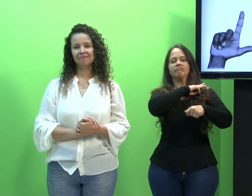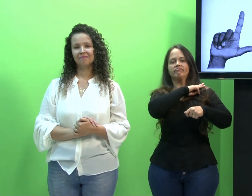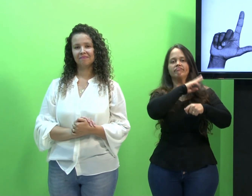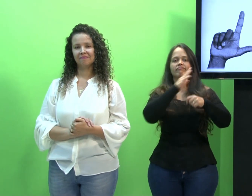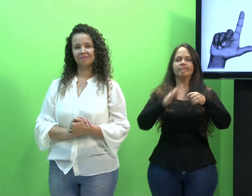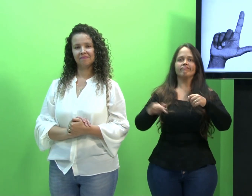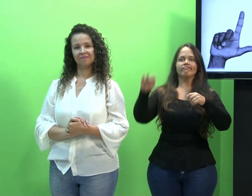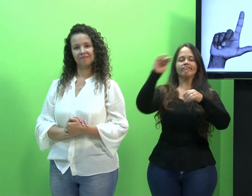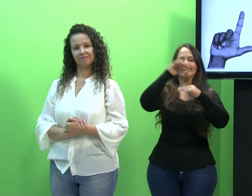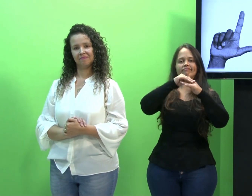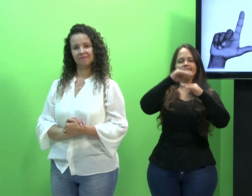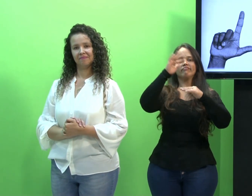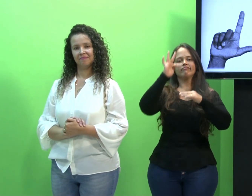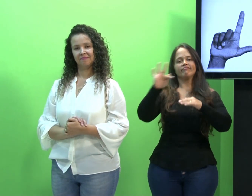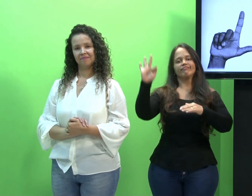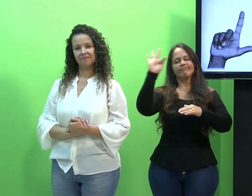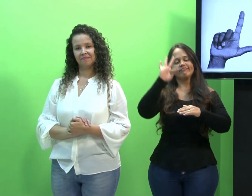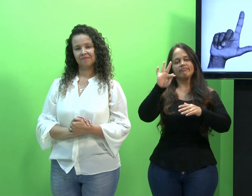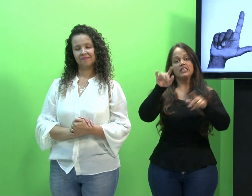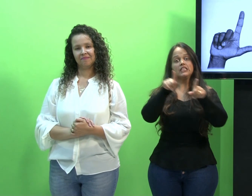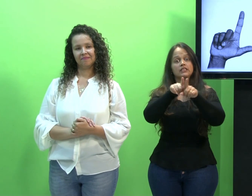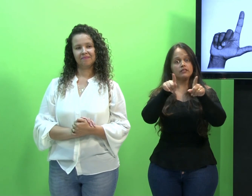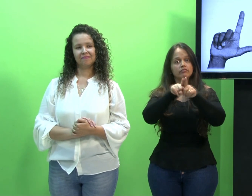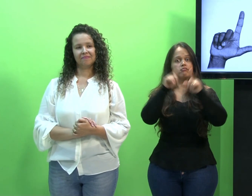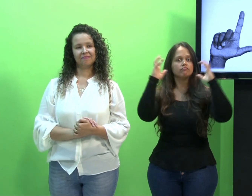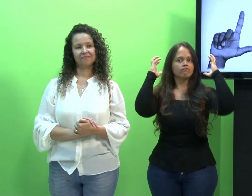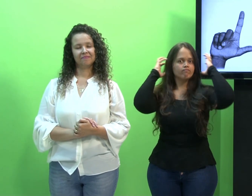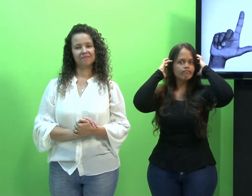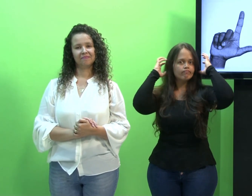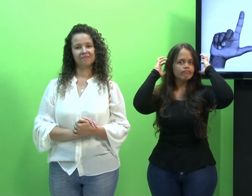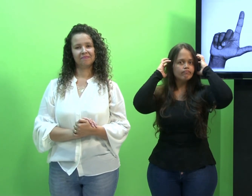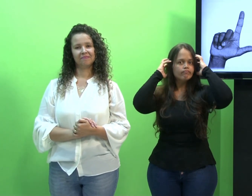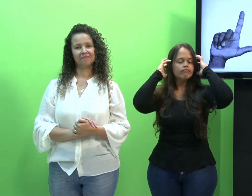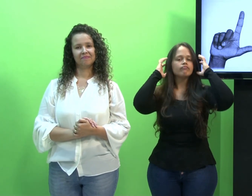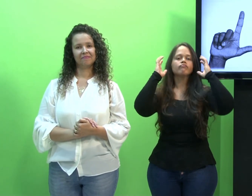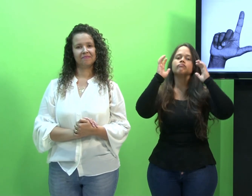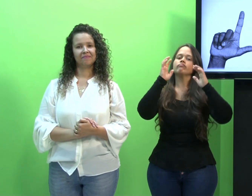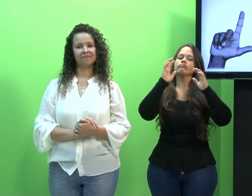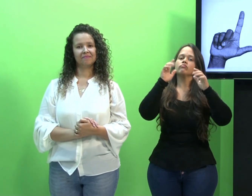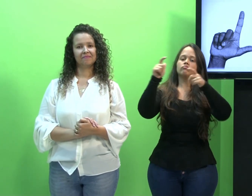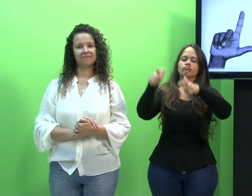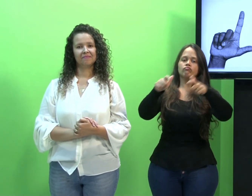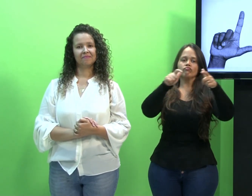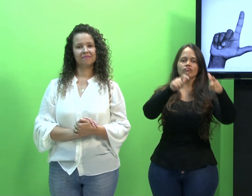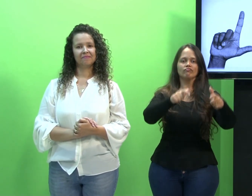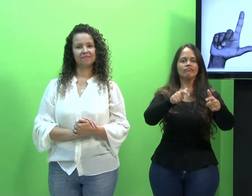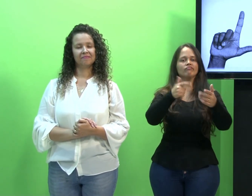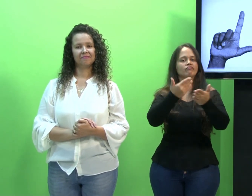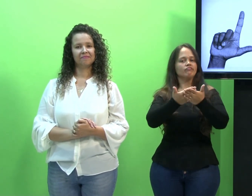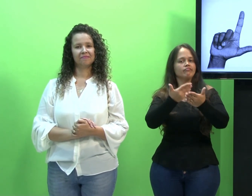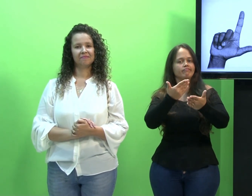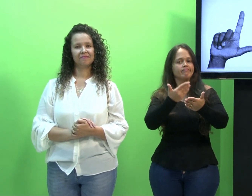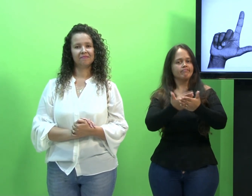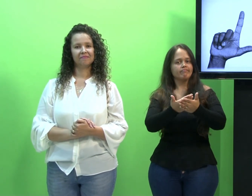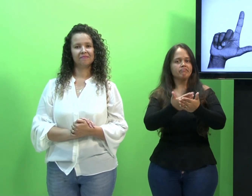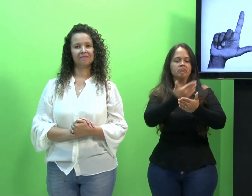superior, e nos cursos de fonoaudiologia de instituições de ensino públicas e